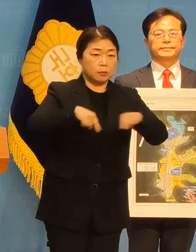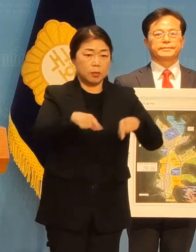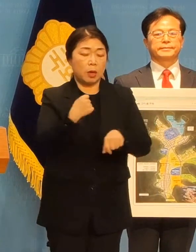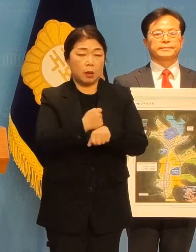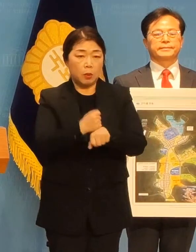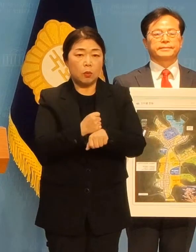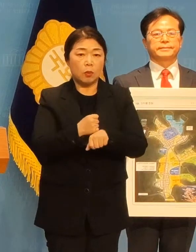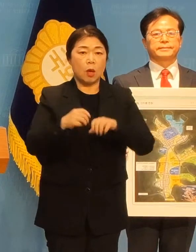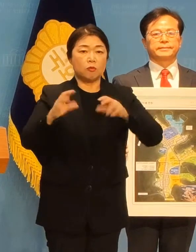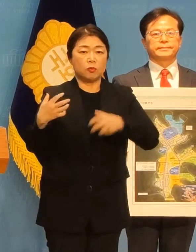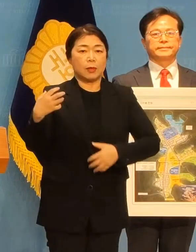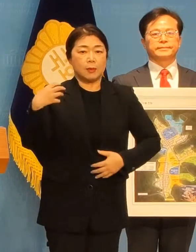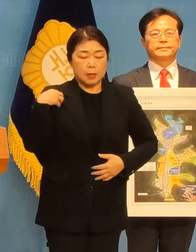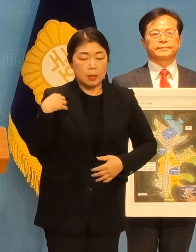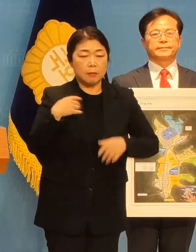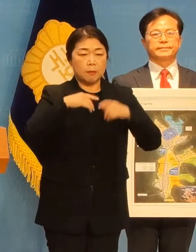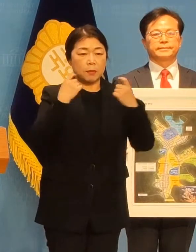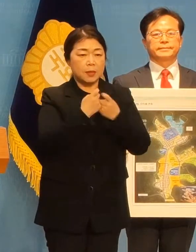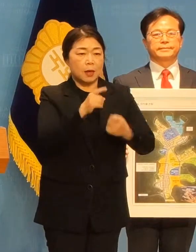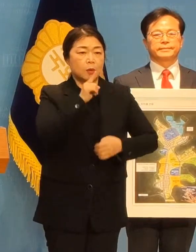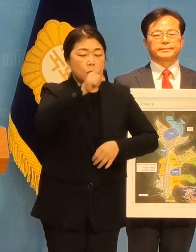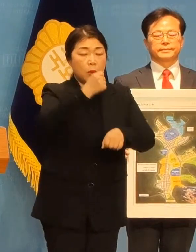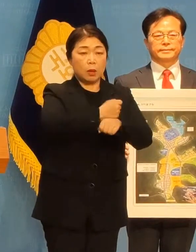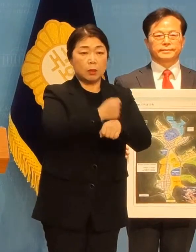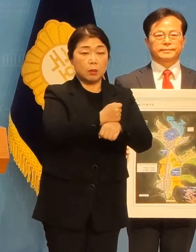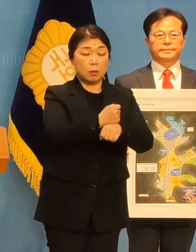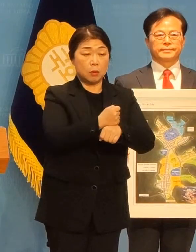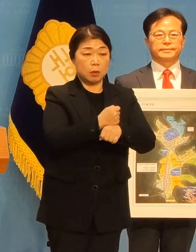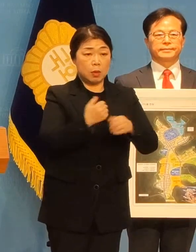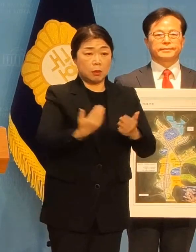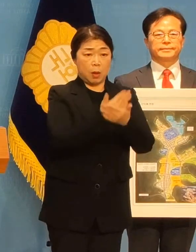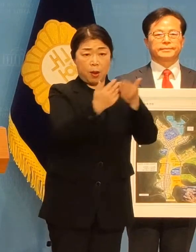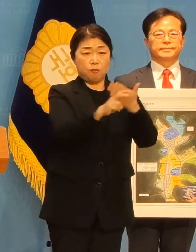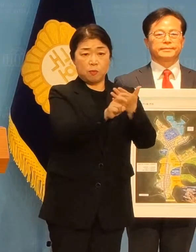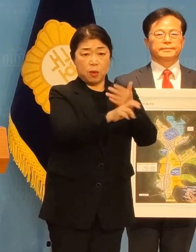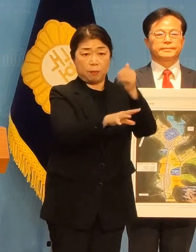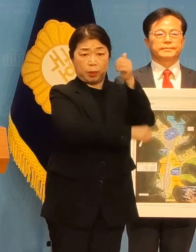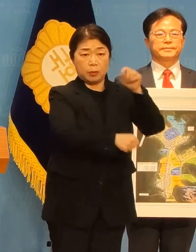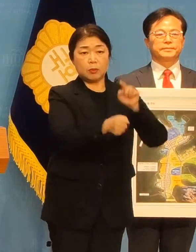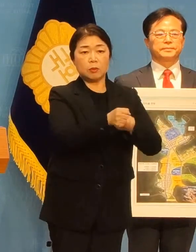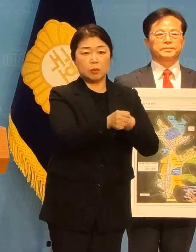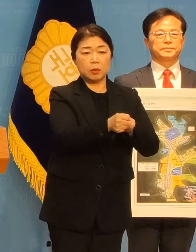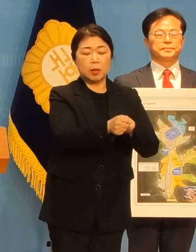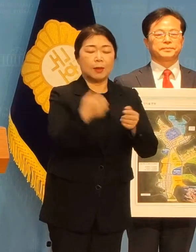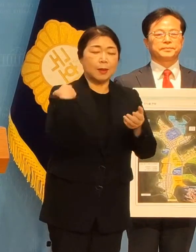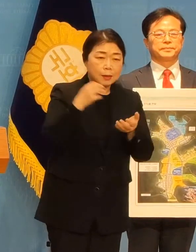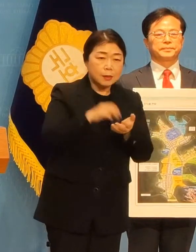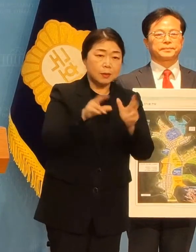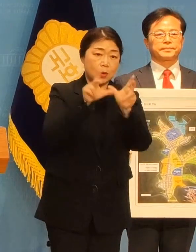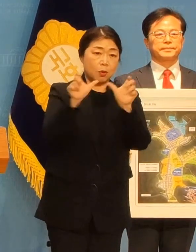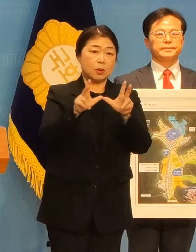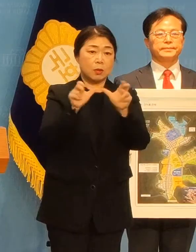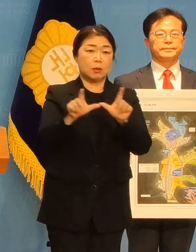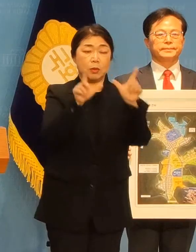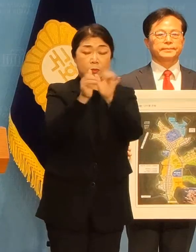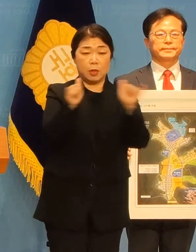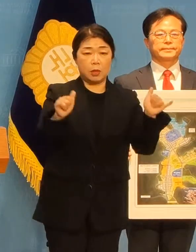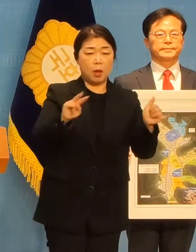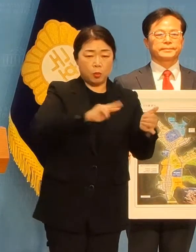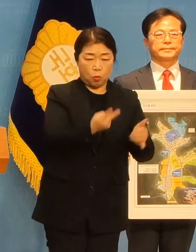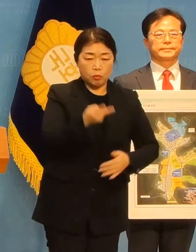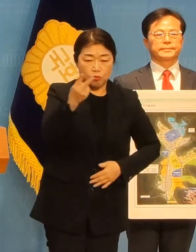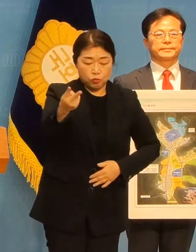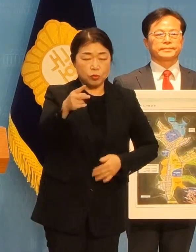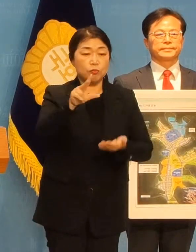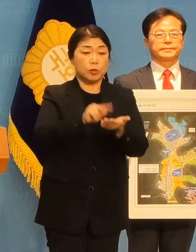소송과 환수한 범죄 수익을 성남 시민에게 돌려주는 것을 골자로 하는